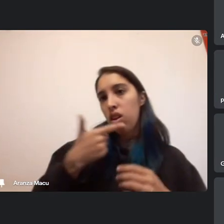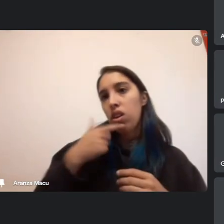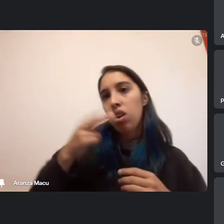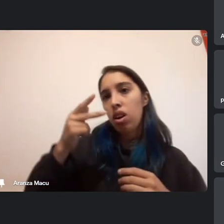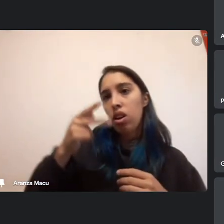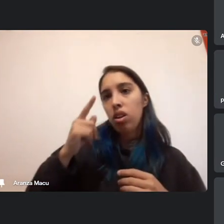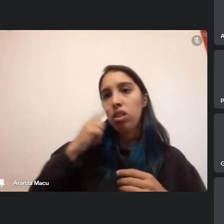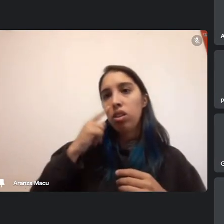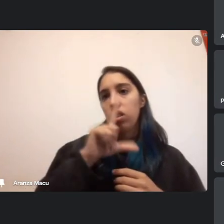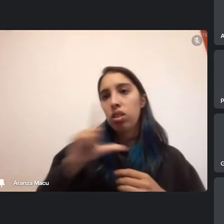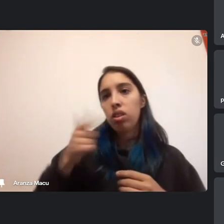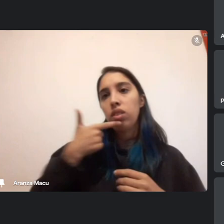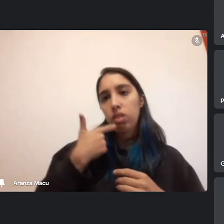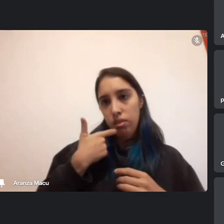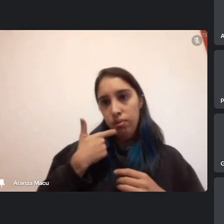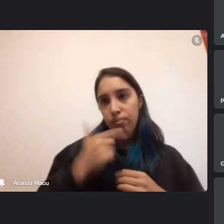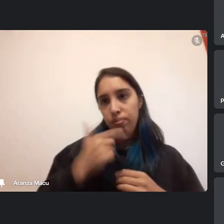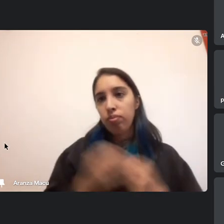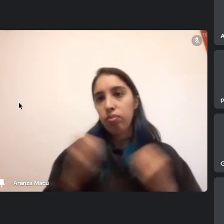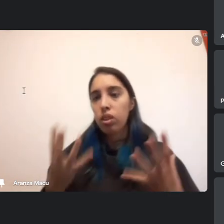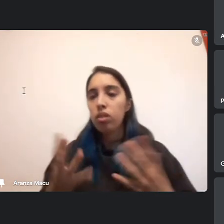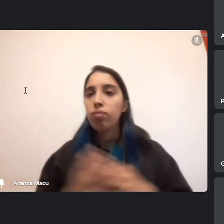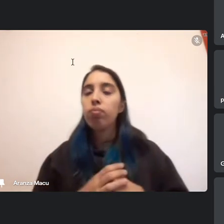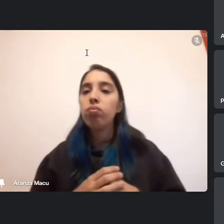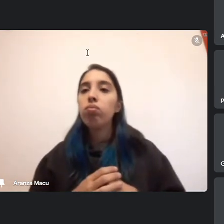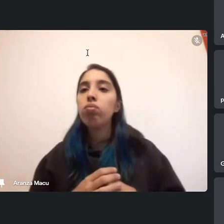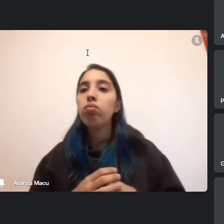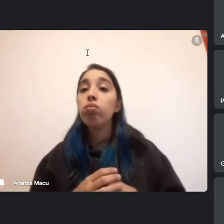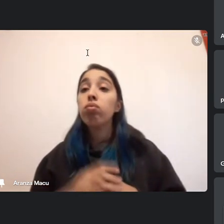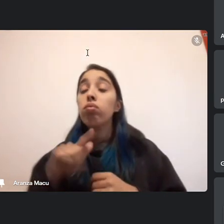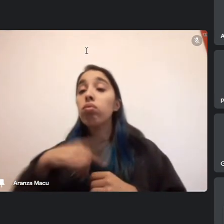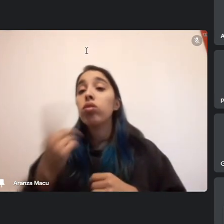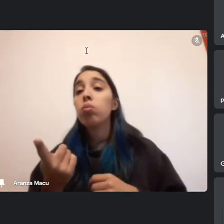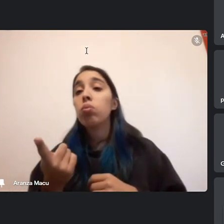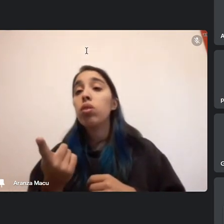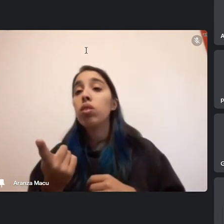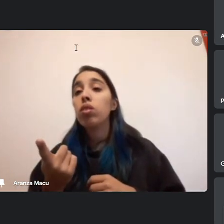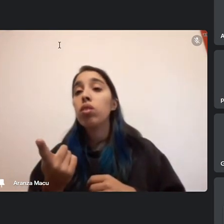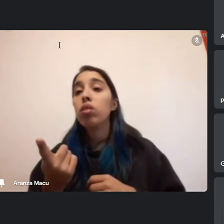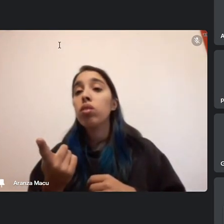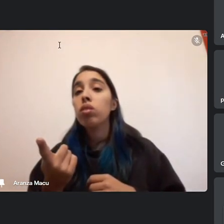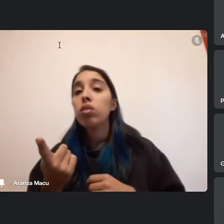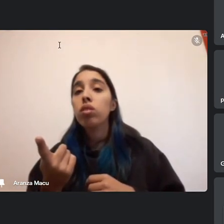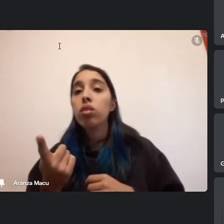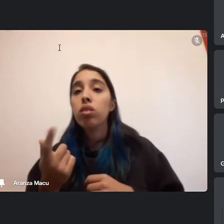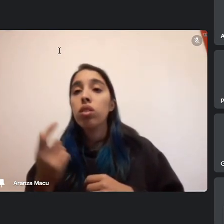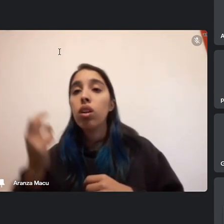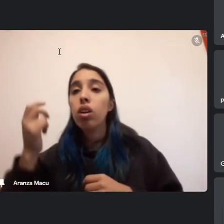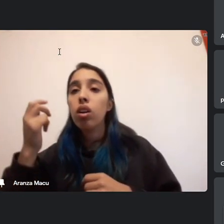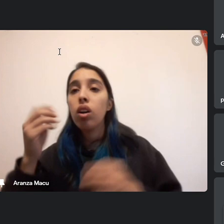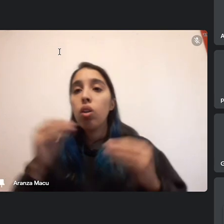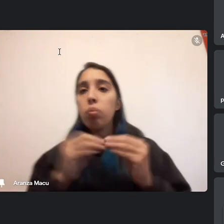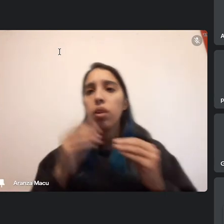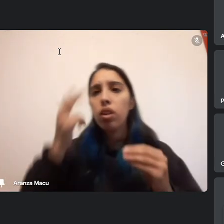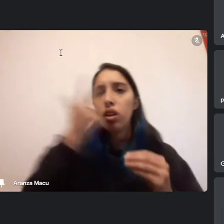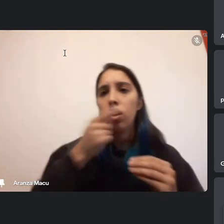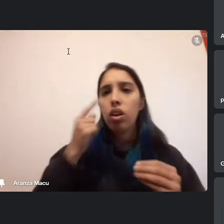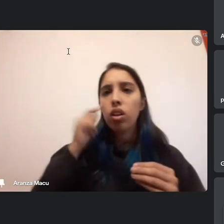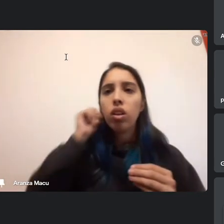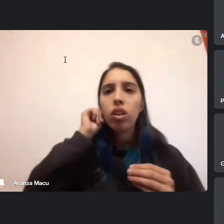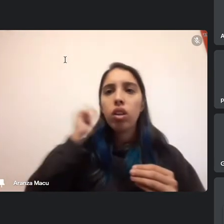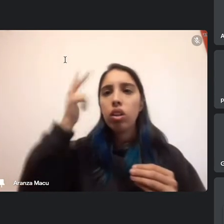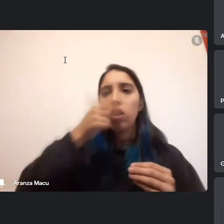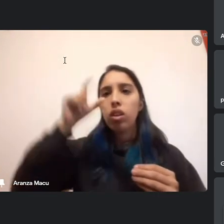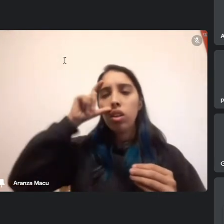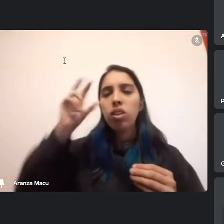Bien, y ahora seguimos. ¿Qué era higher? Más alto,